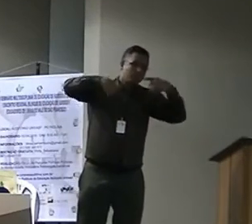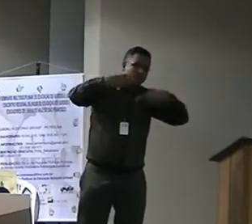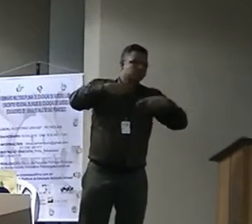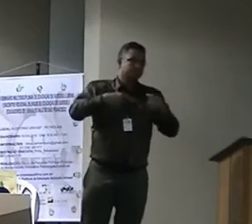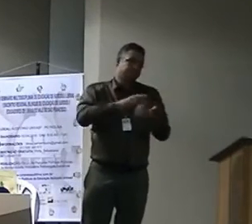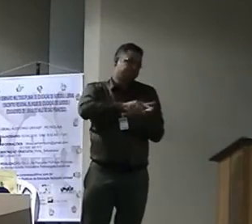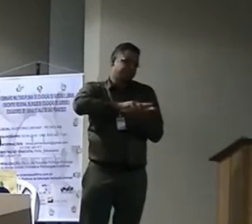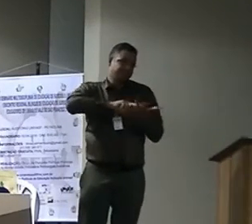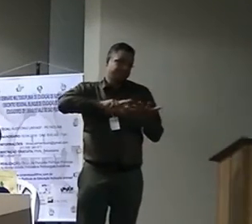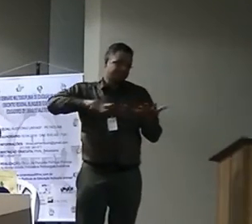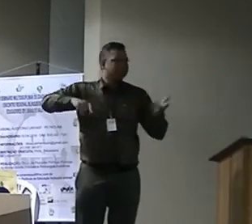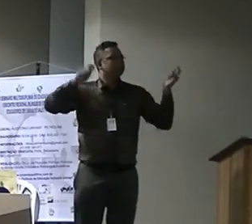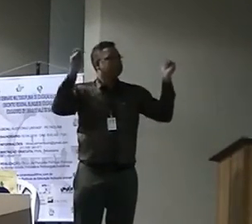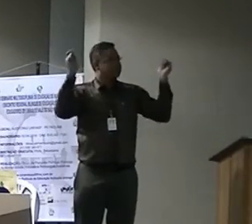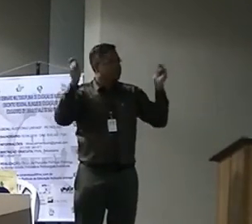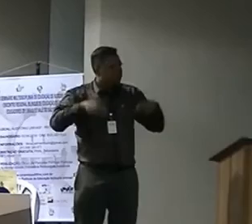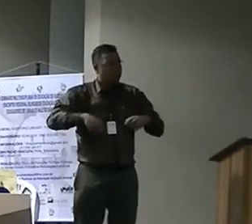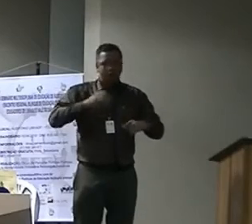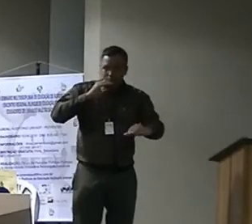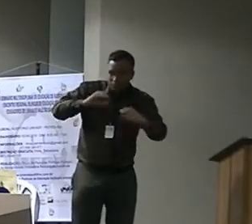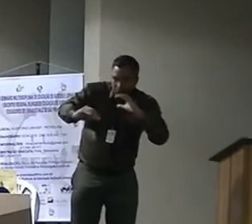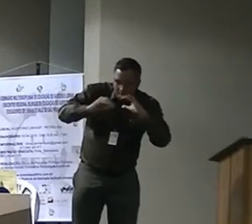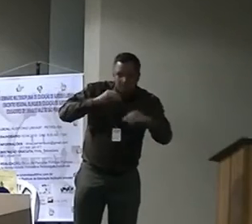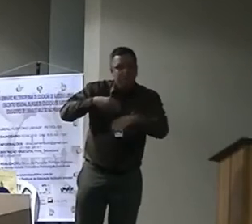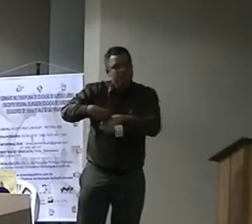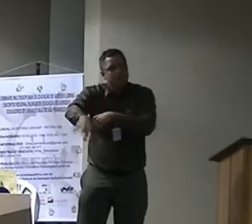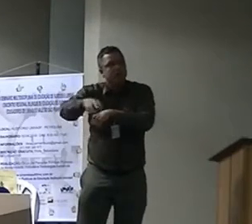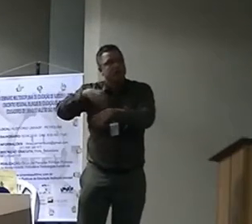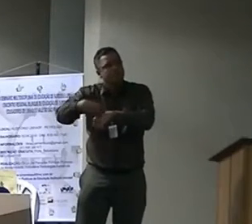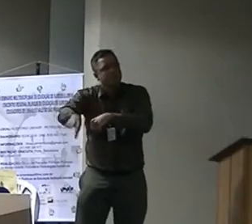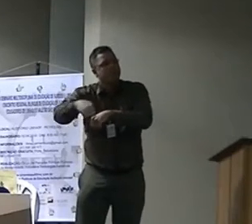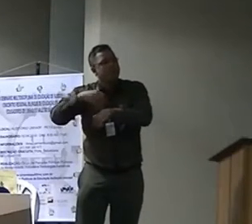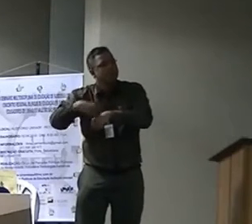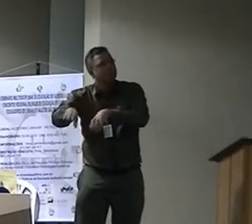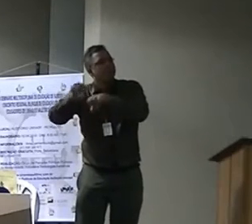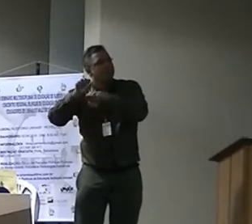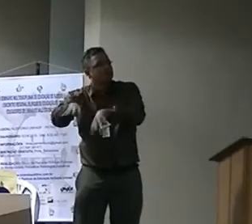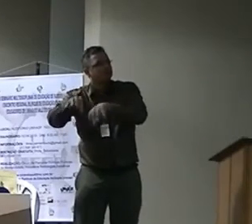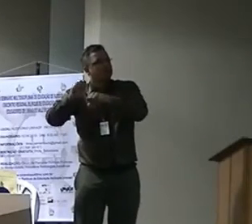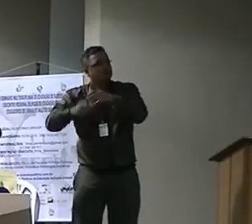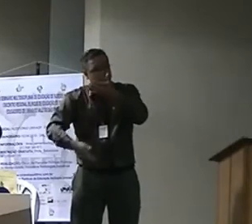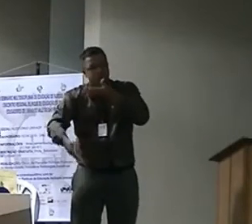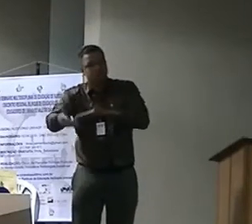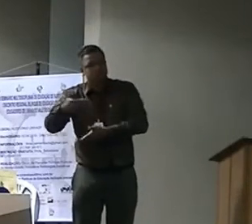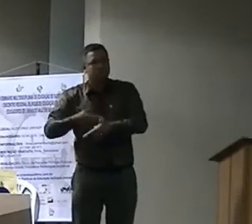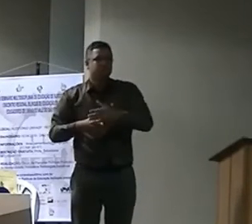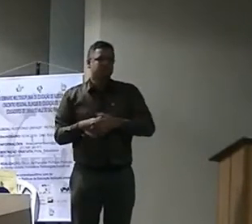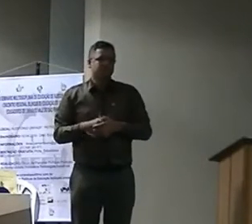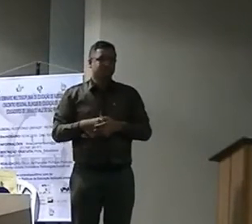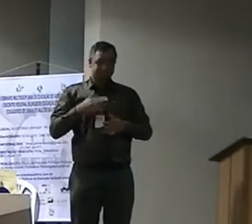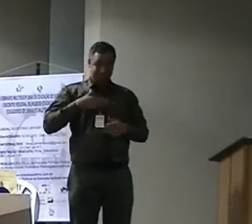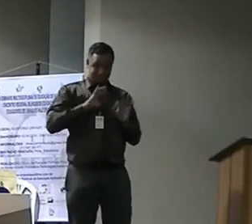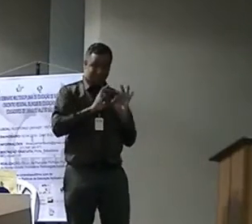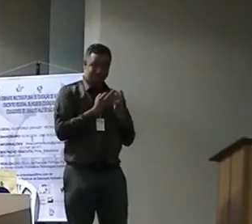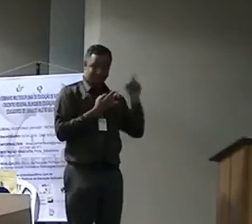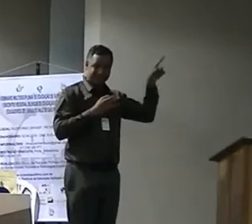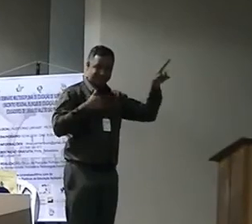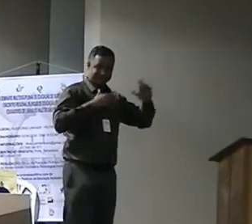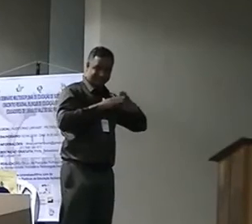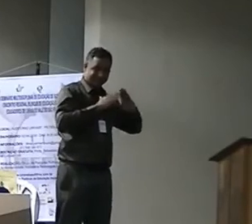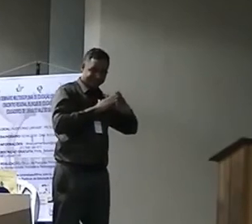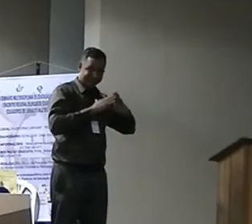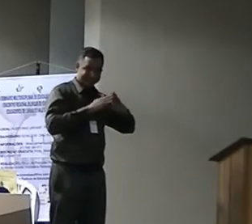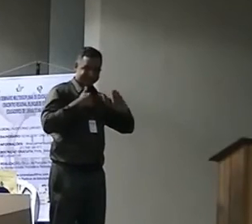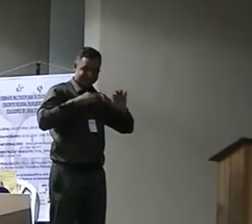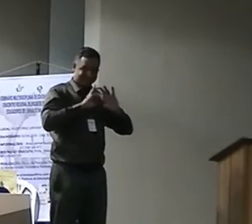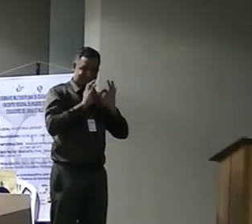de um modo geral, porque ele precisa estar incluído nessa realidade. Eu sempre lá em casa digo assim, olha,